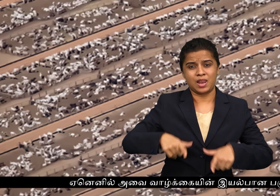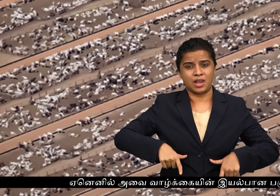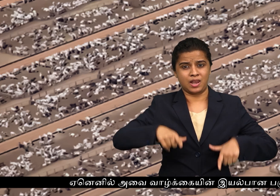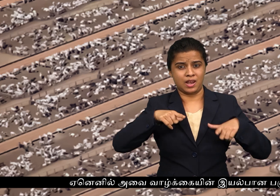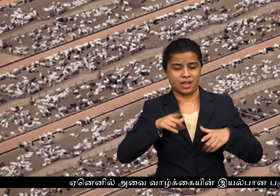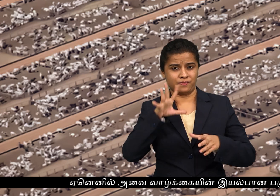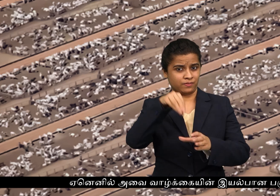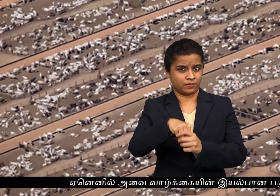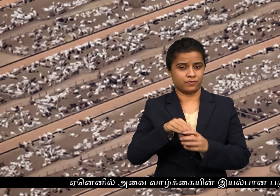பகுதியாகும்.